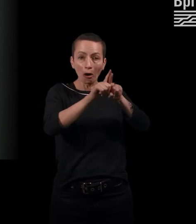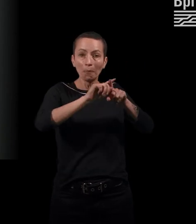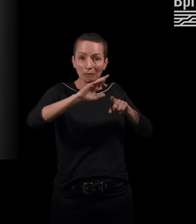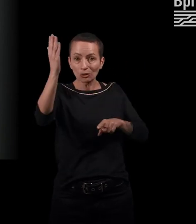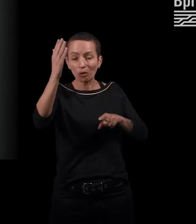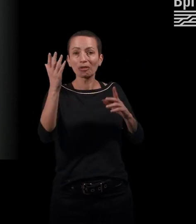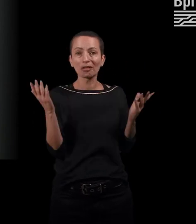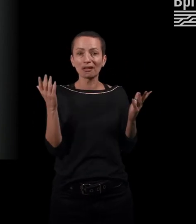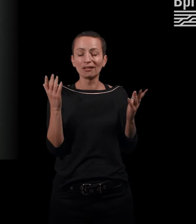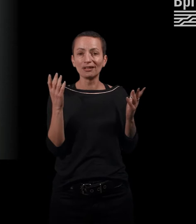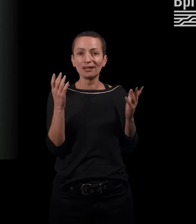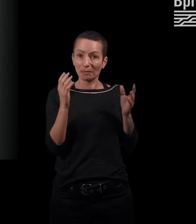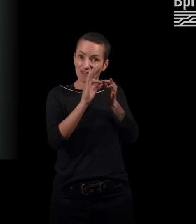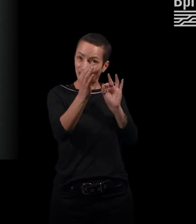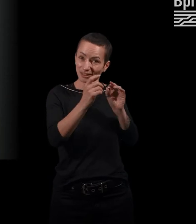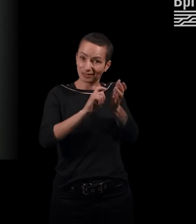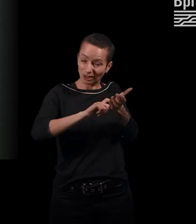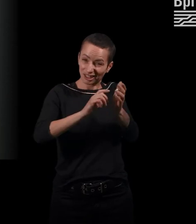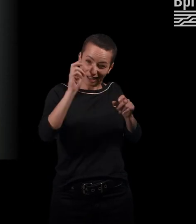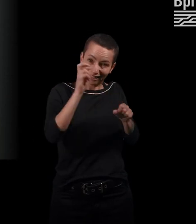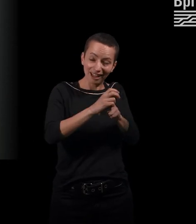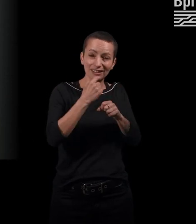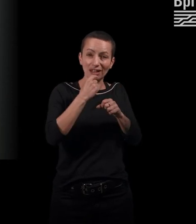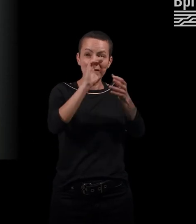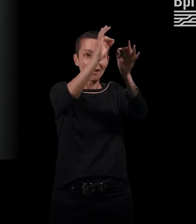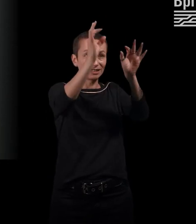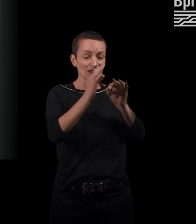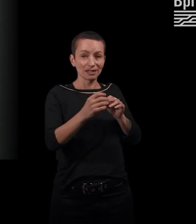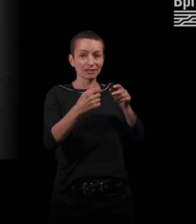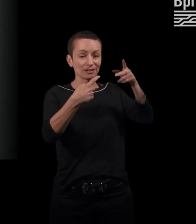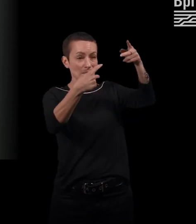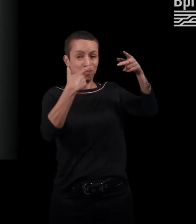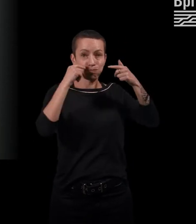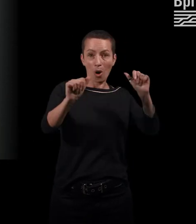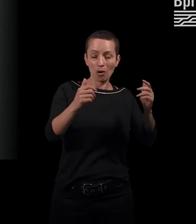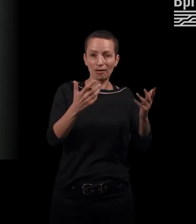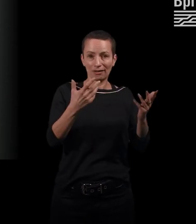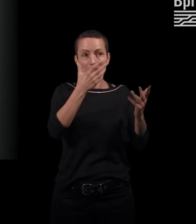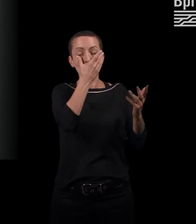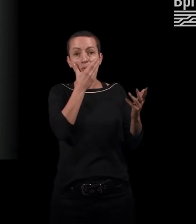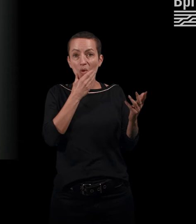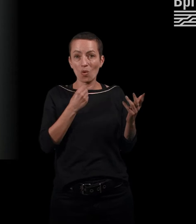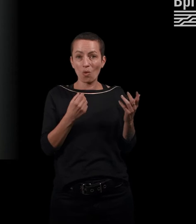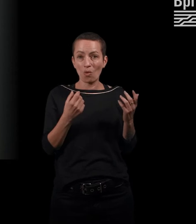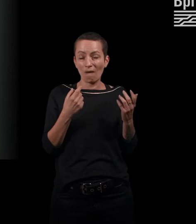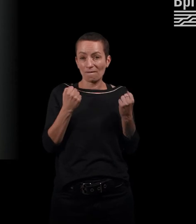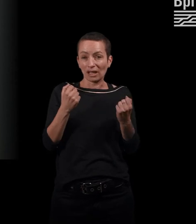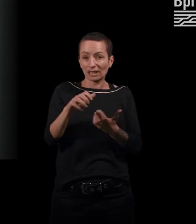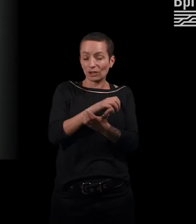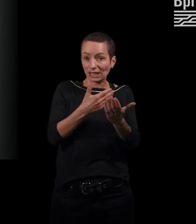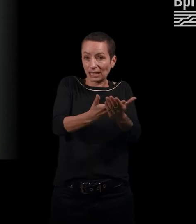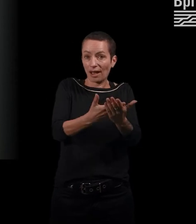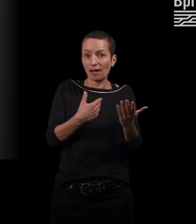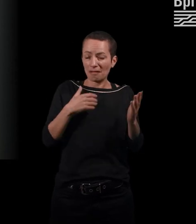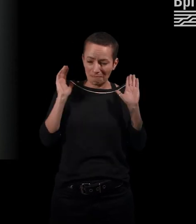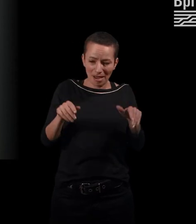tag, sans effacer la première phrase. Donc, les phrases cohabitent et c'est ce qui a fait la beauté et la force de cette révolution. C'est